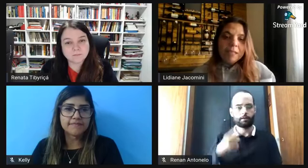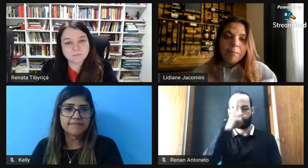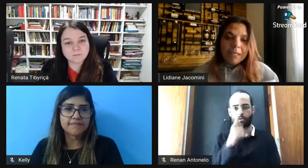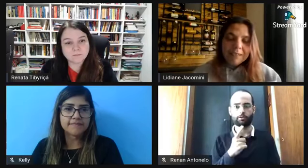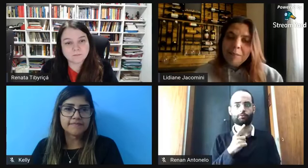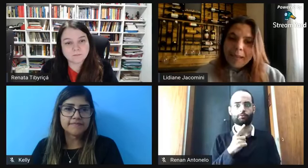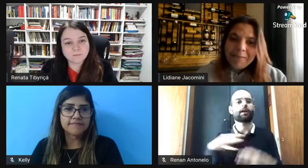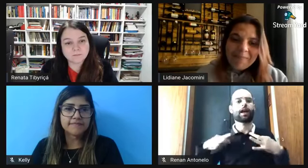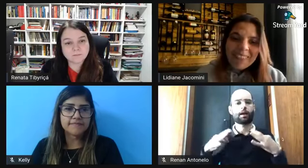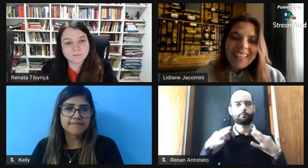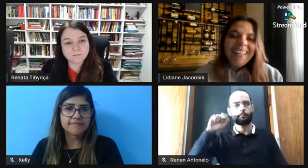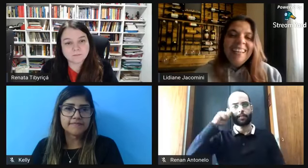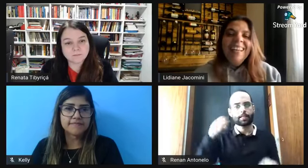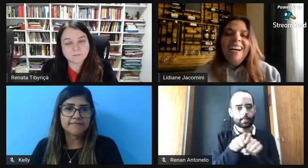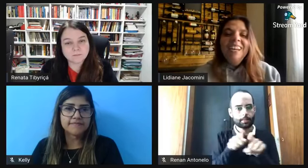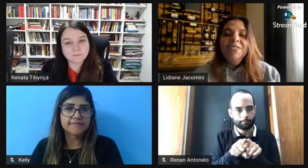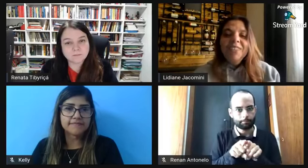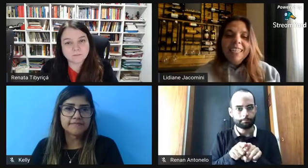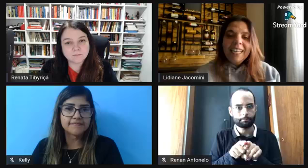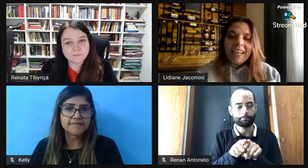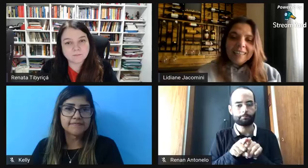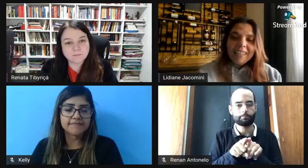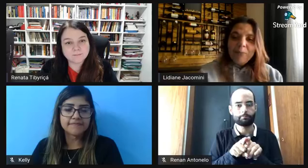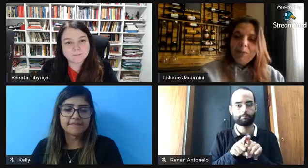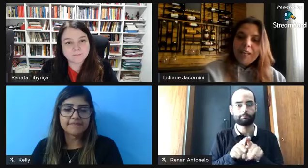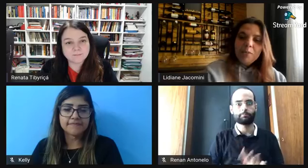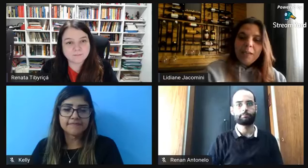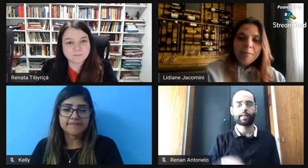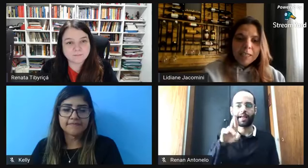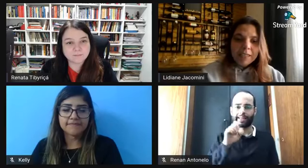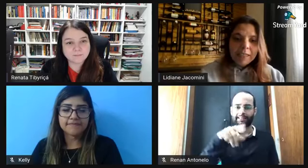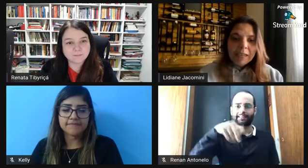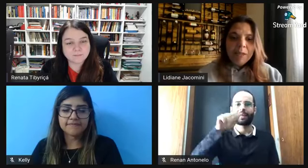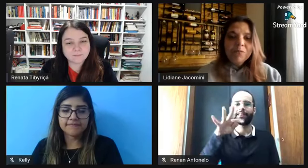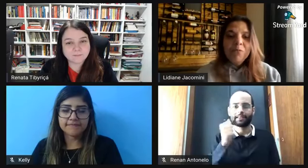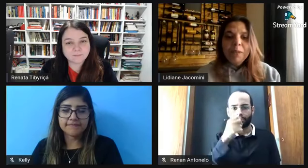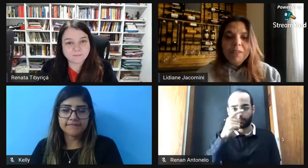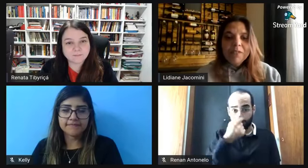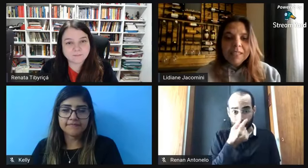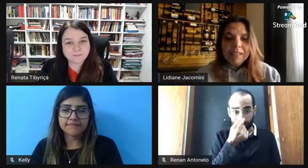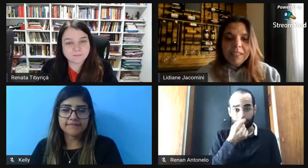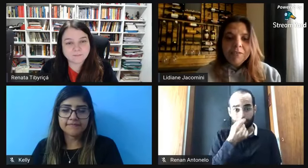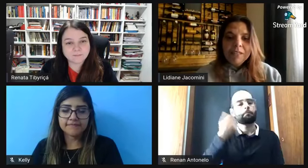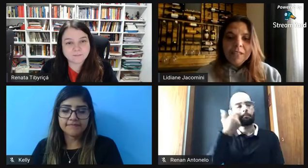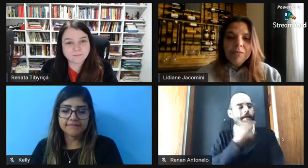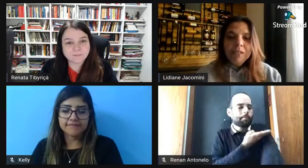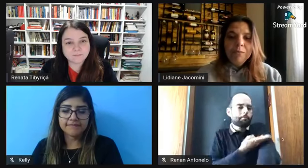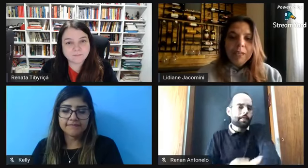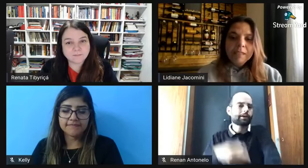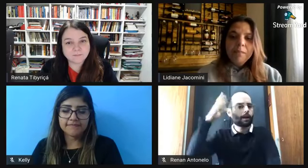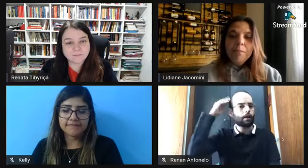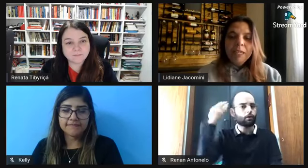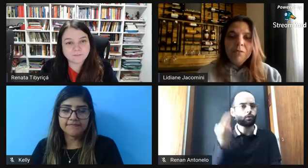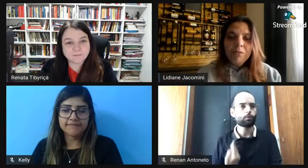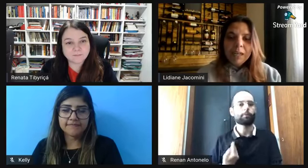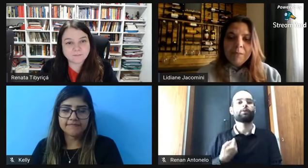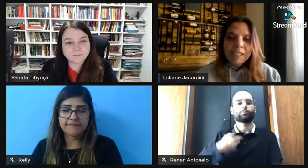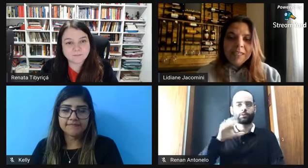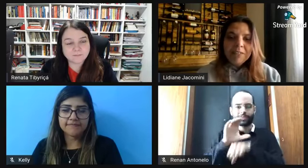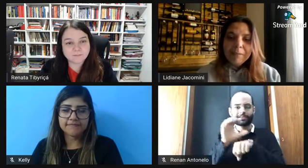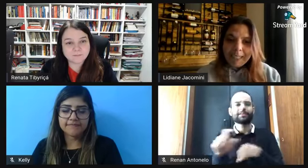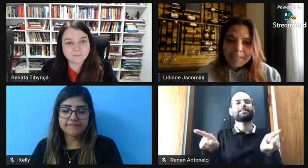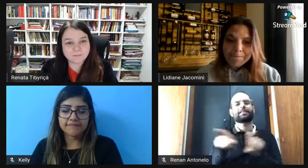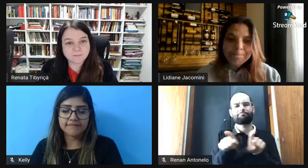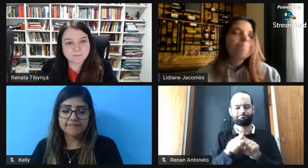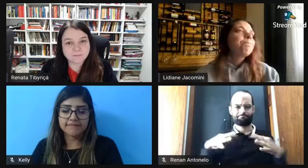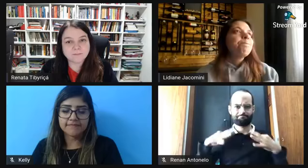uma camiseta preta também. A doutora Renata é uma mulher de pele branca, cabelos compridos castanhos, e está usando um blazer preto com uma